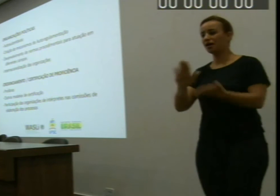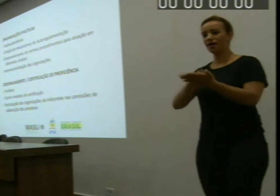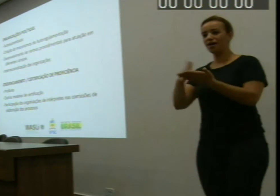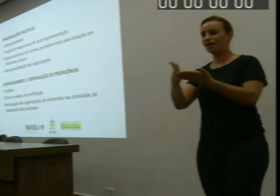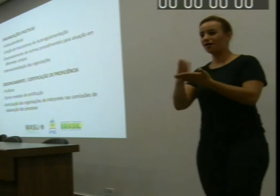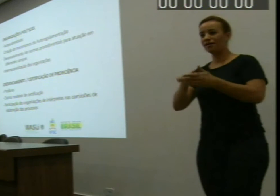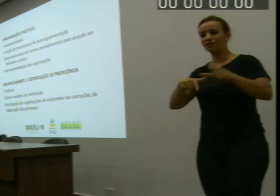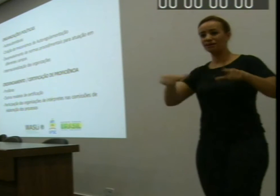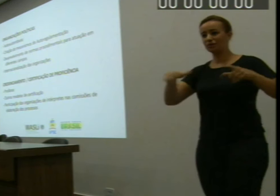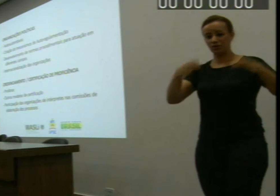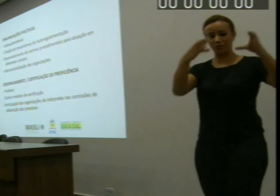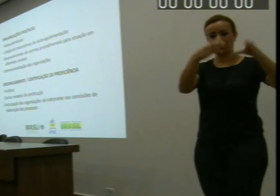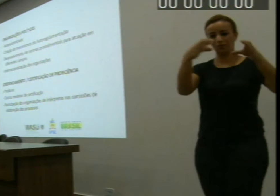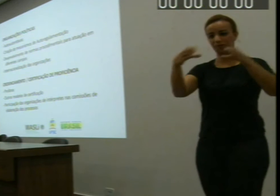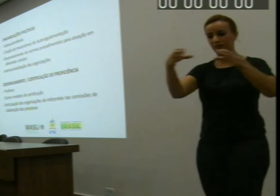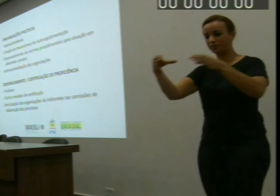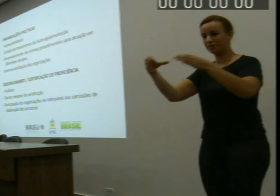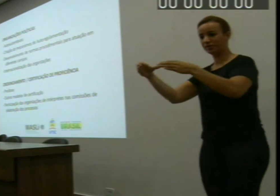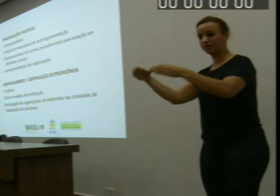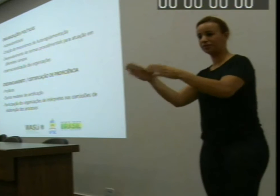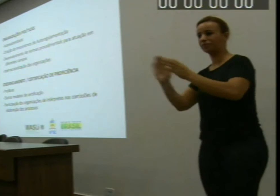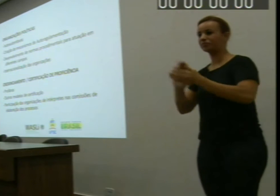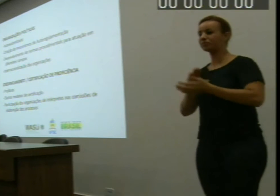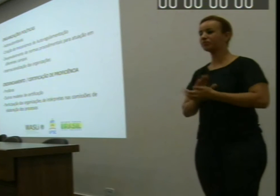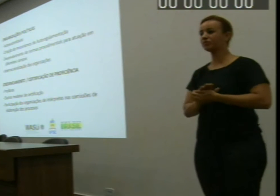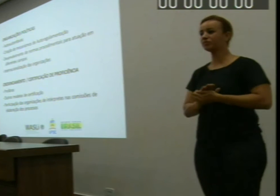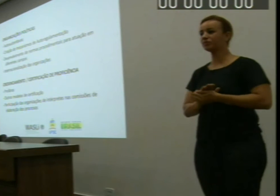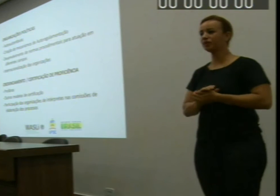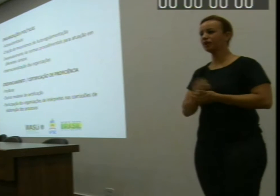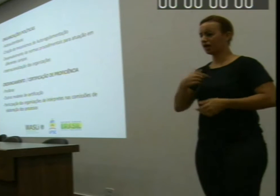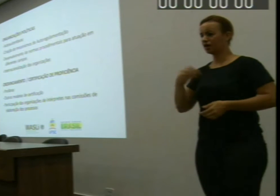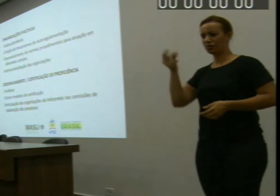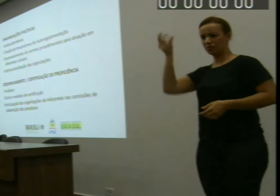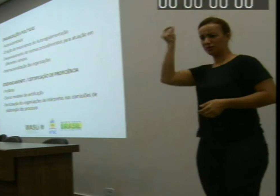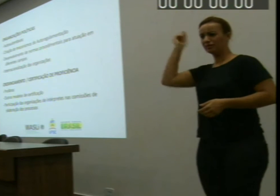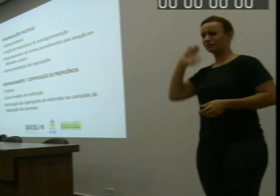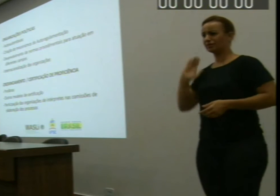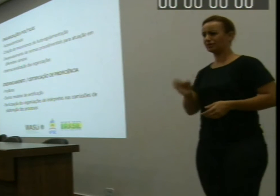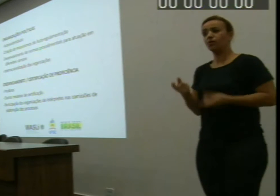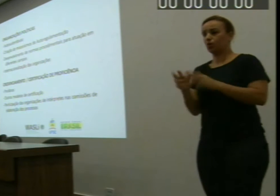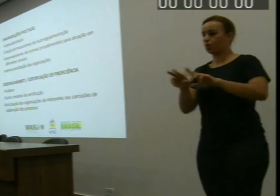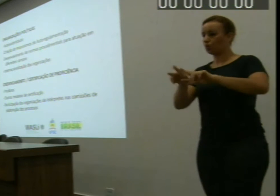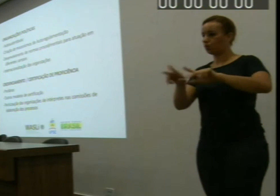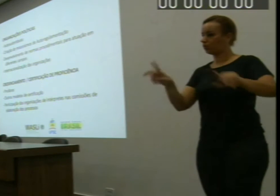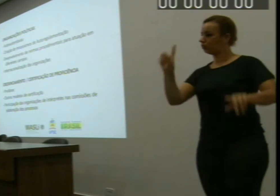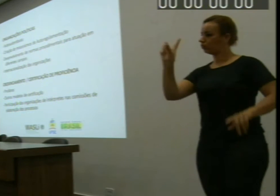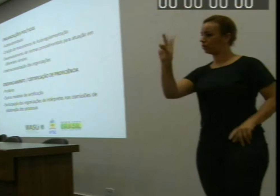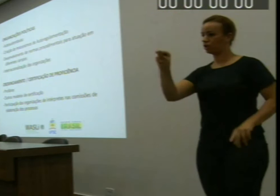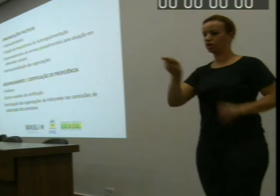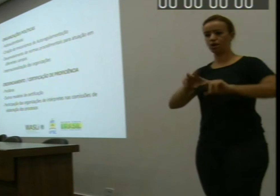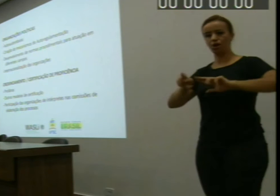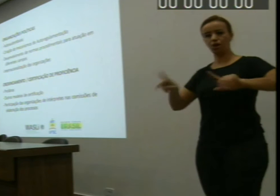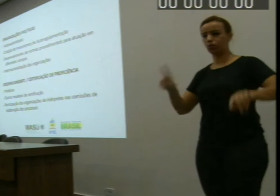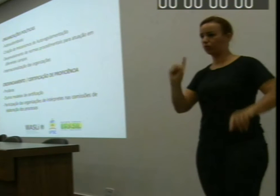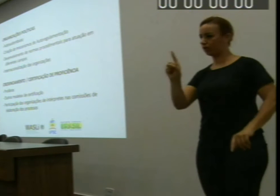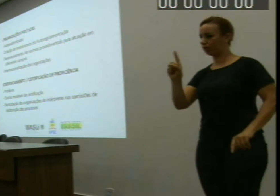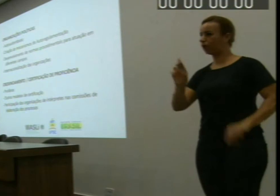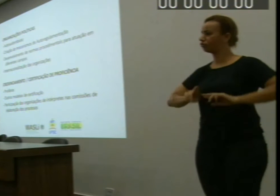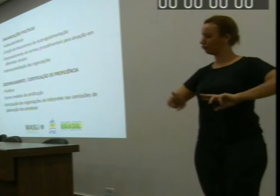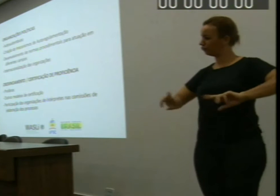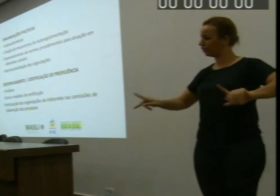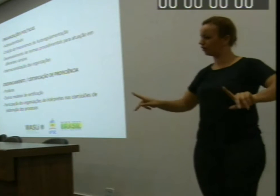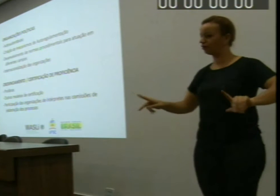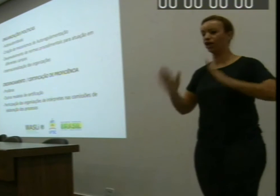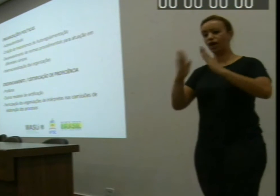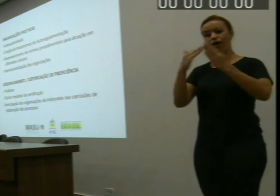nas centrais não é o mesmo trabalho que eu já realizei quando fui intérprete em TV e também não é o mesmo trabalho que um intérprete que tá em sala de